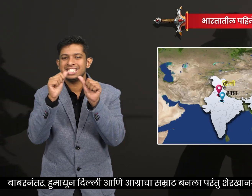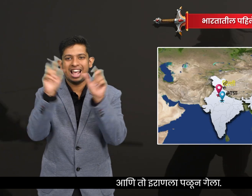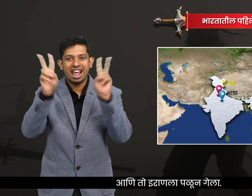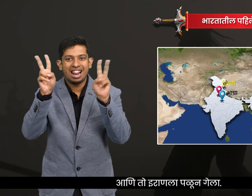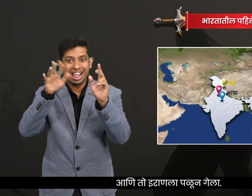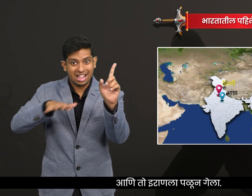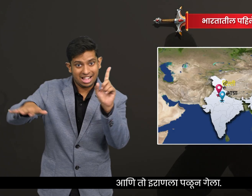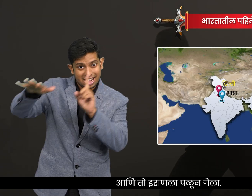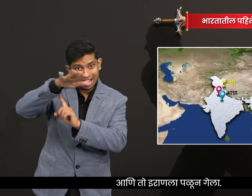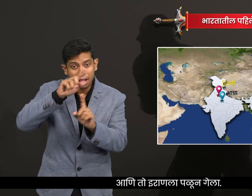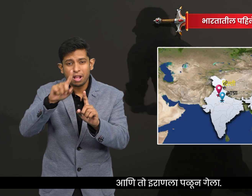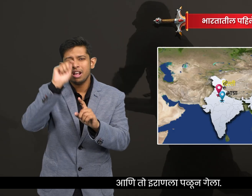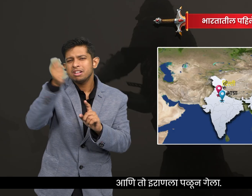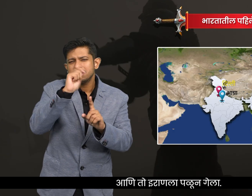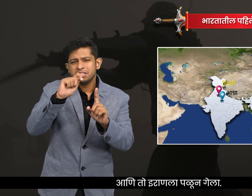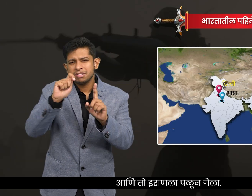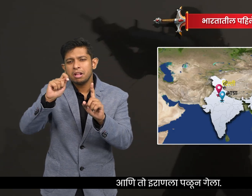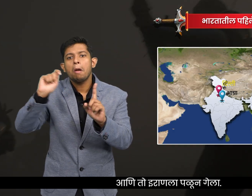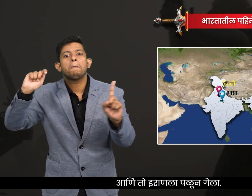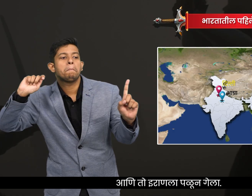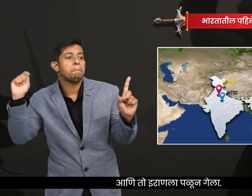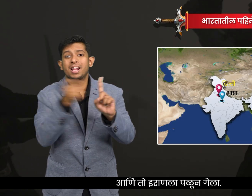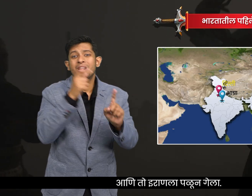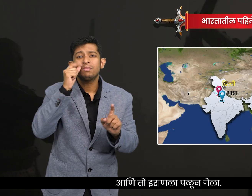केला आणि तो इराणला पटून गेला.